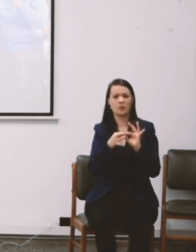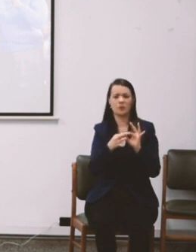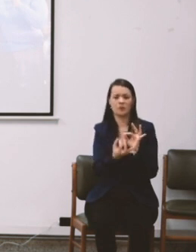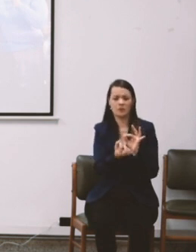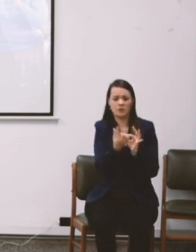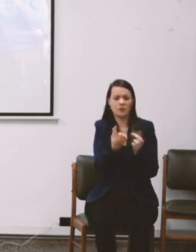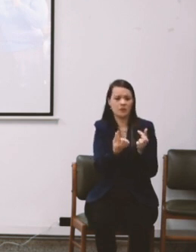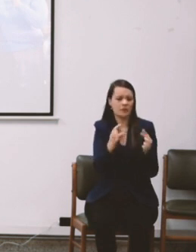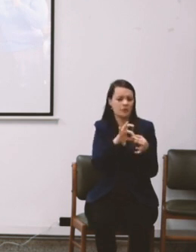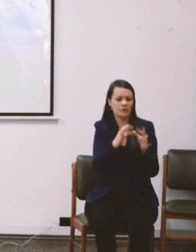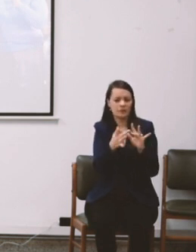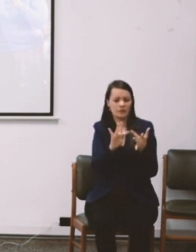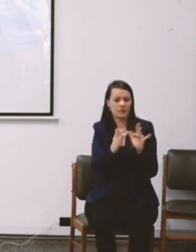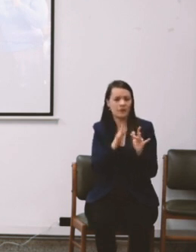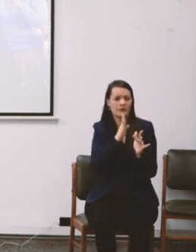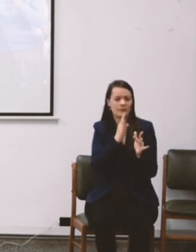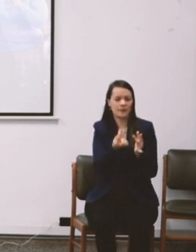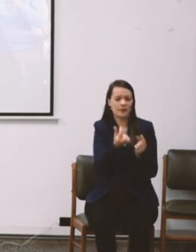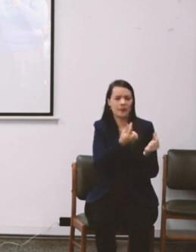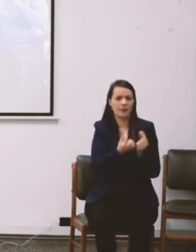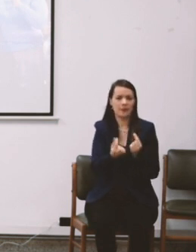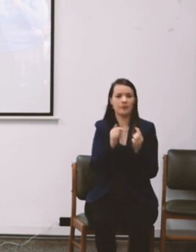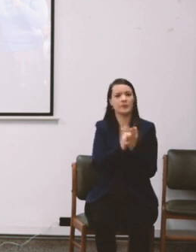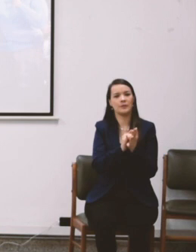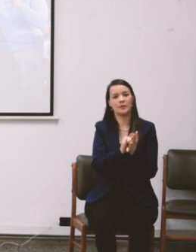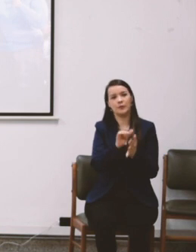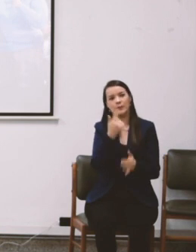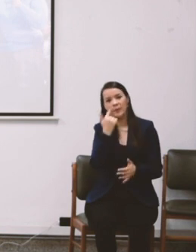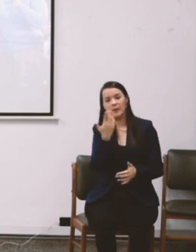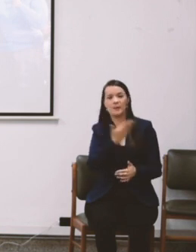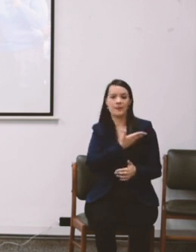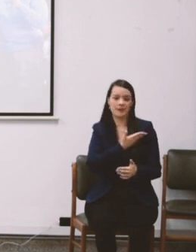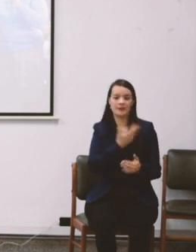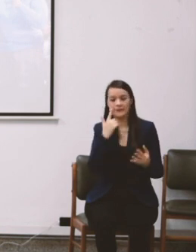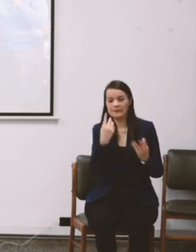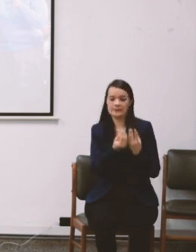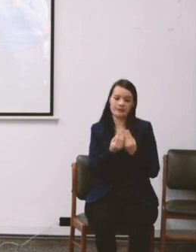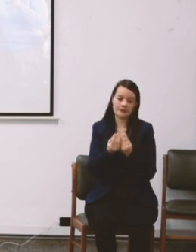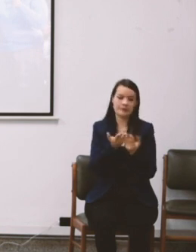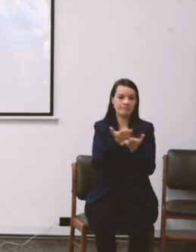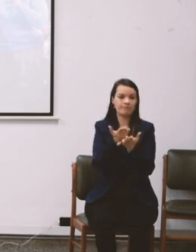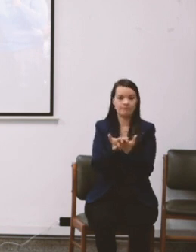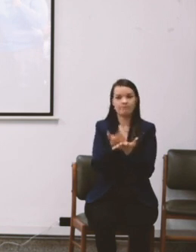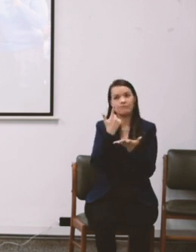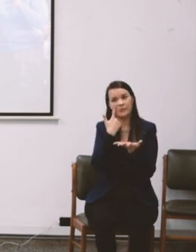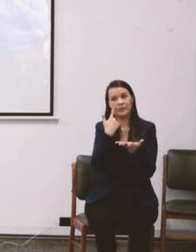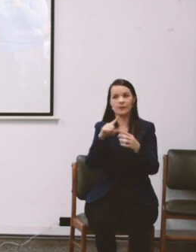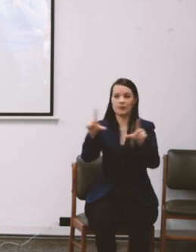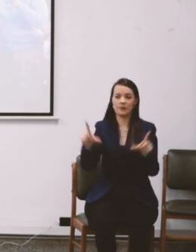escasos, ¿no? Entonces un poco lo que tratamos de trabajar ahí entre otras mamás y otros papás es como tratar de decir, bueno, pues vamos a hacer como espacios